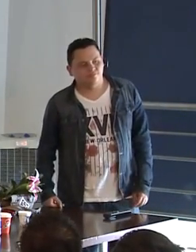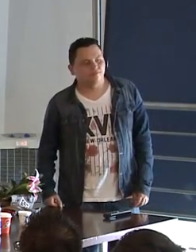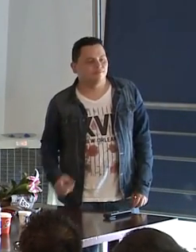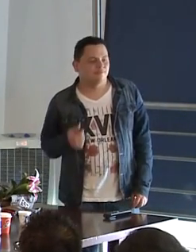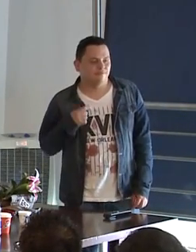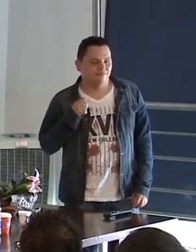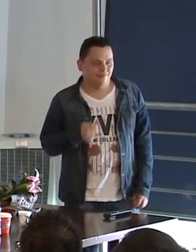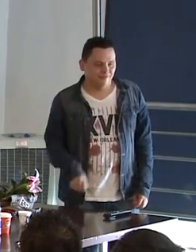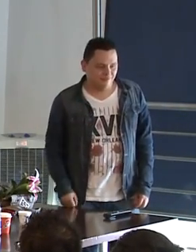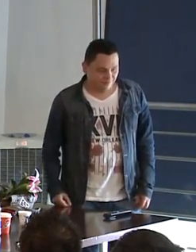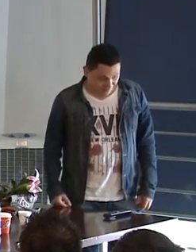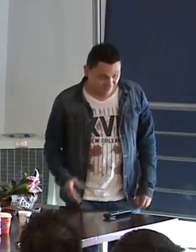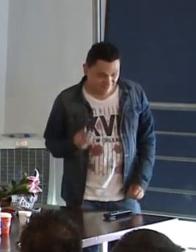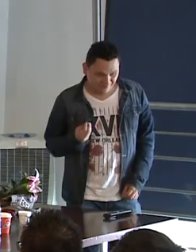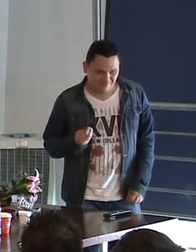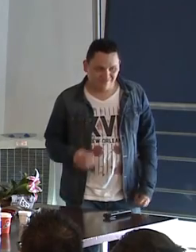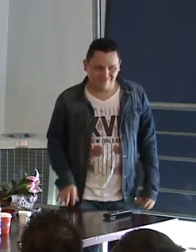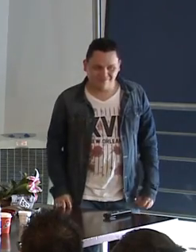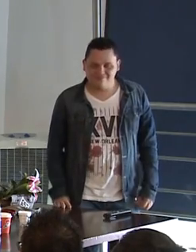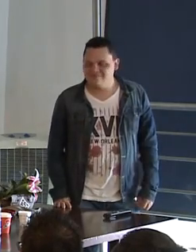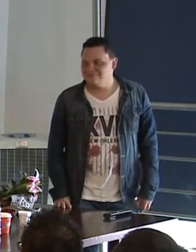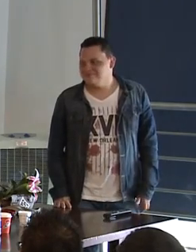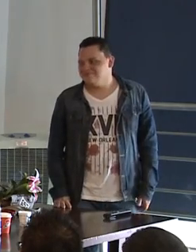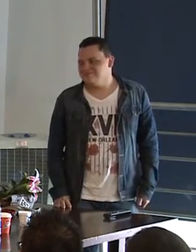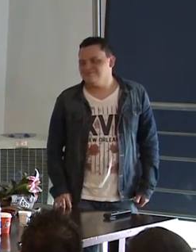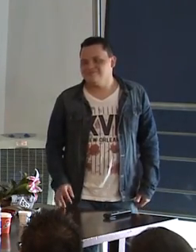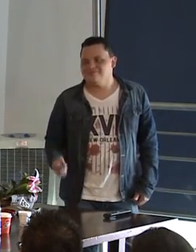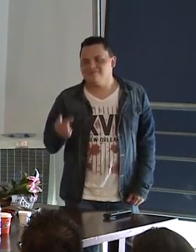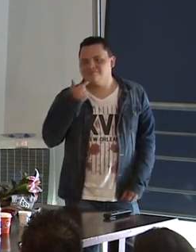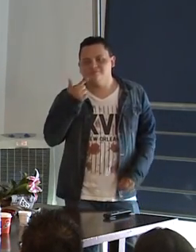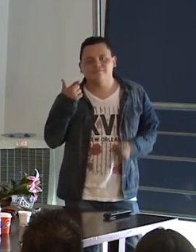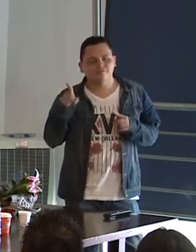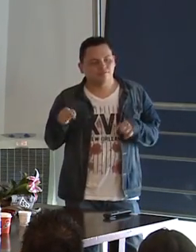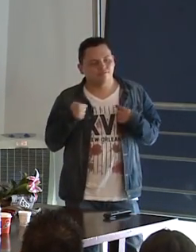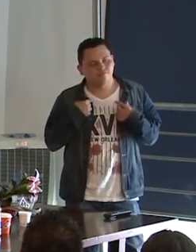decir. Bien, también queremos, obviamente,